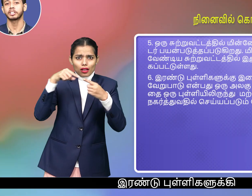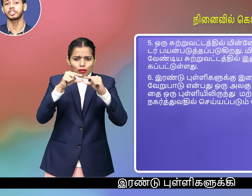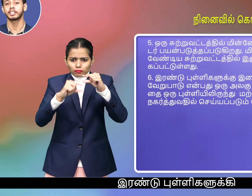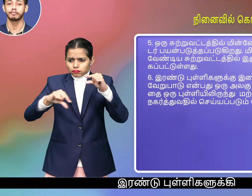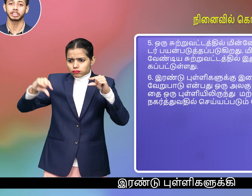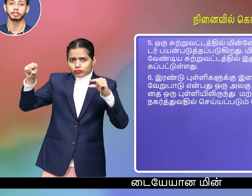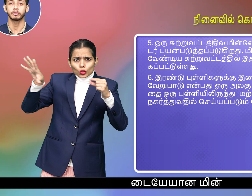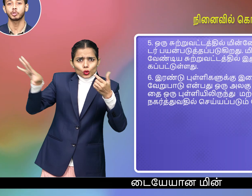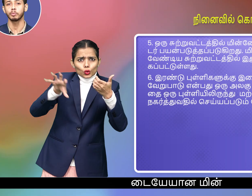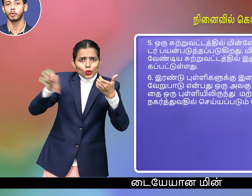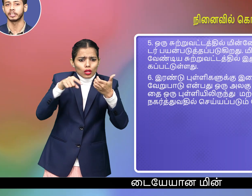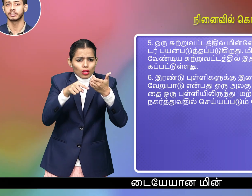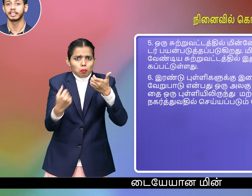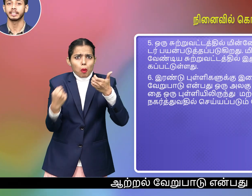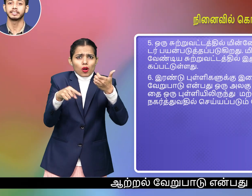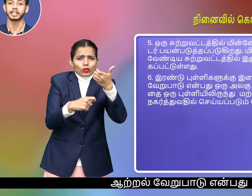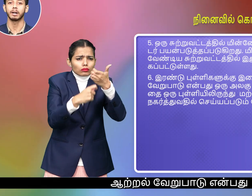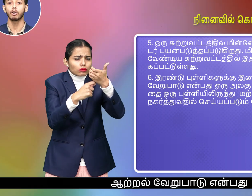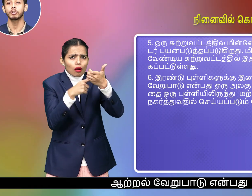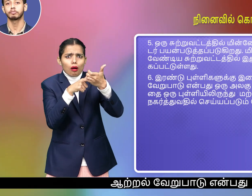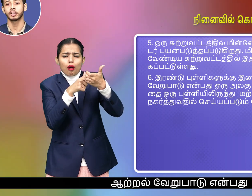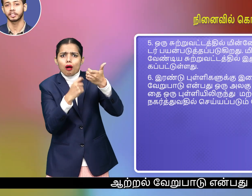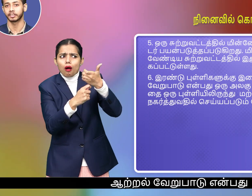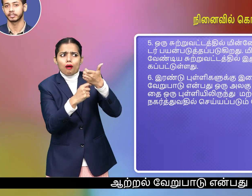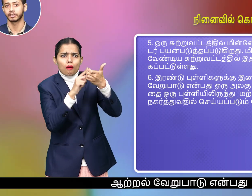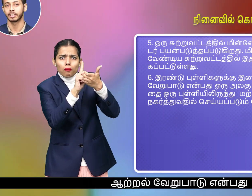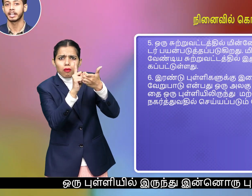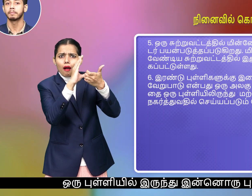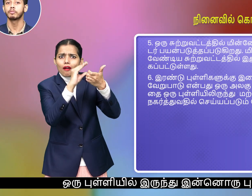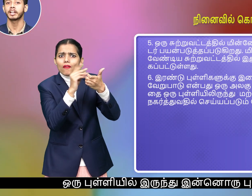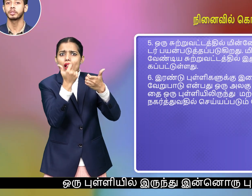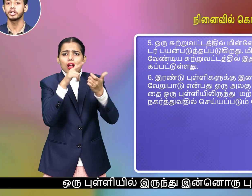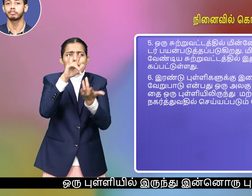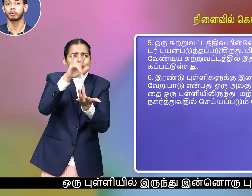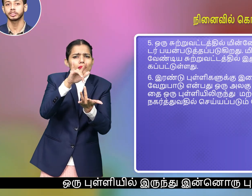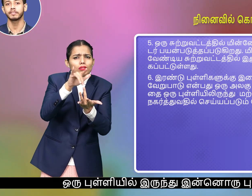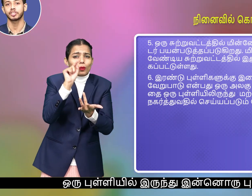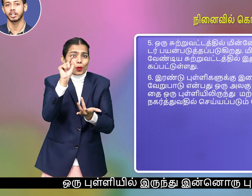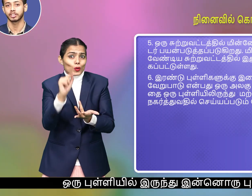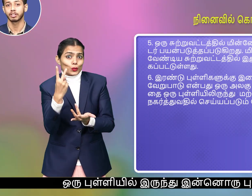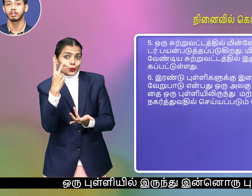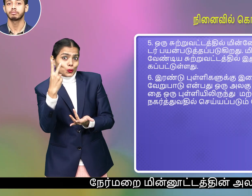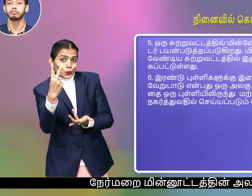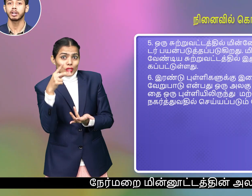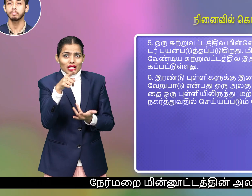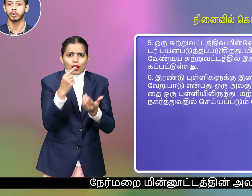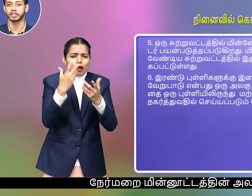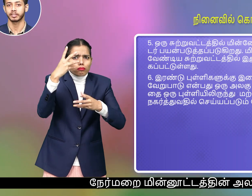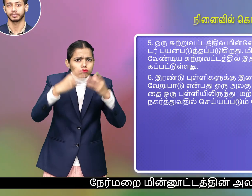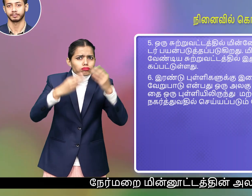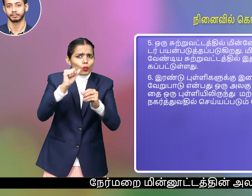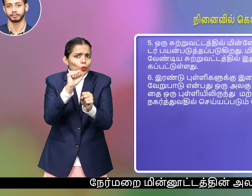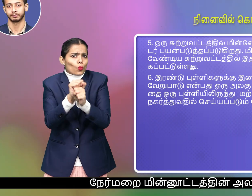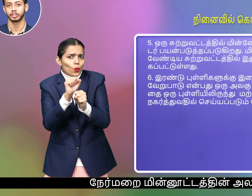இரண்டு புள்ளிகளுக்கு இடையிலான மின்னழுத்த வேறுபாடு என்பது ஒரு புள்ளியில் இருந்து இன்னொரு புள்ளிக்கு